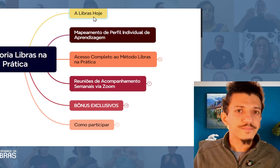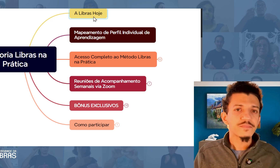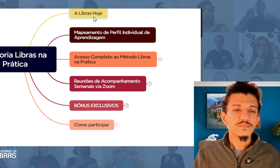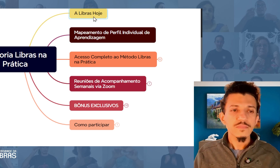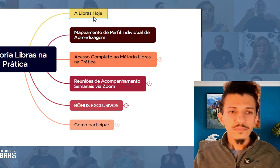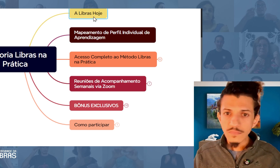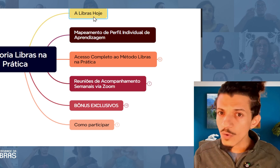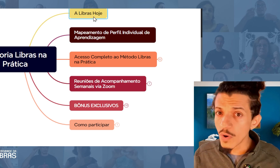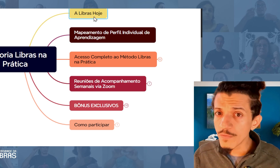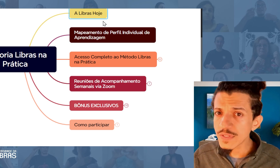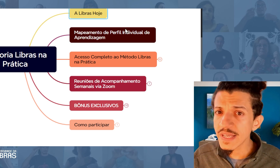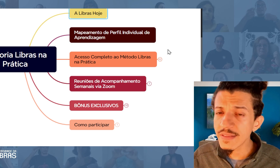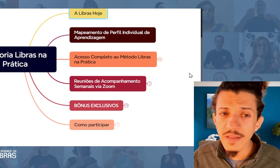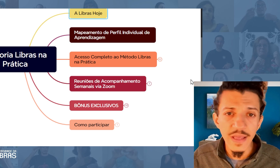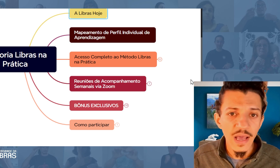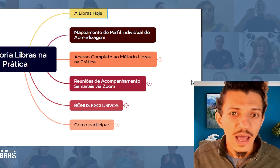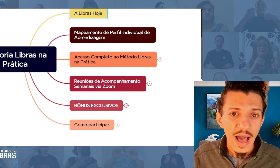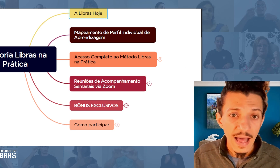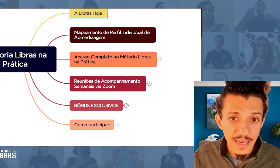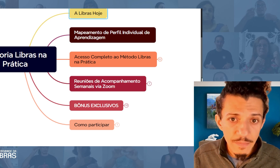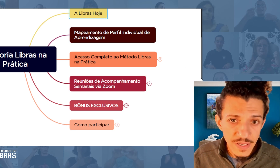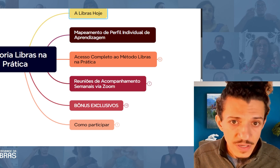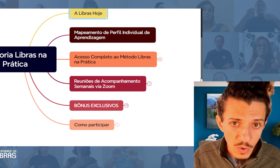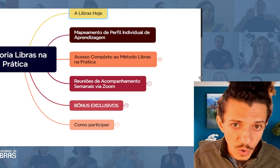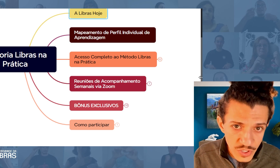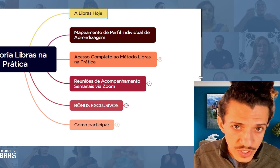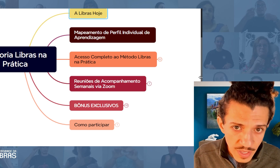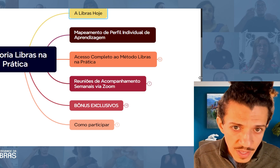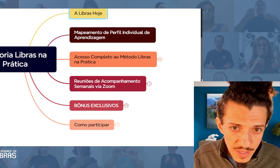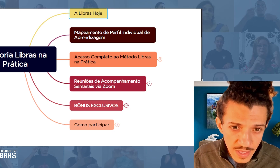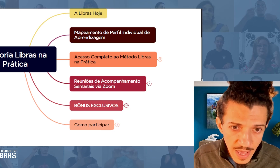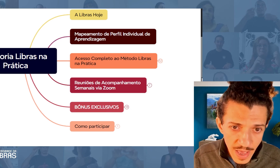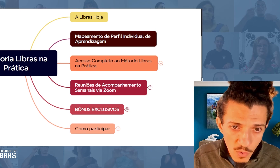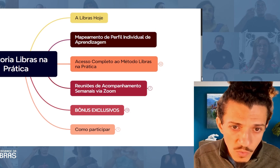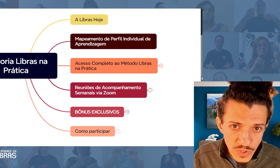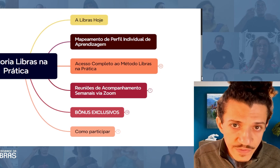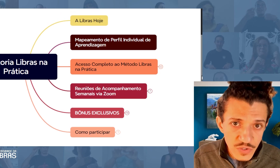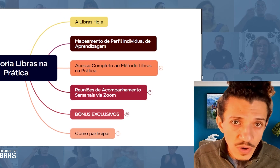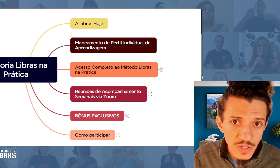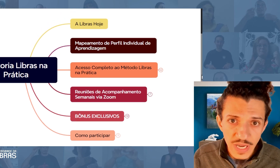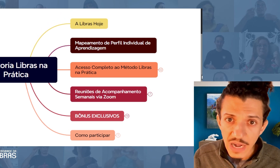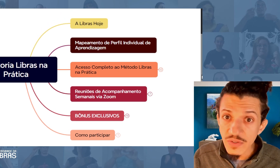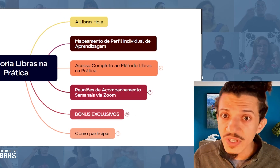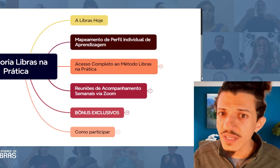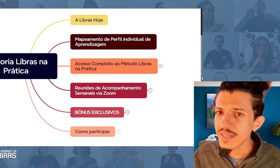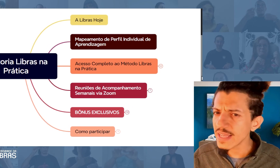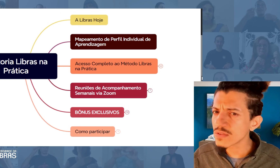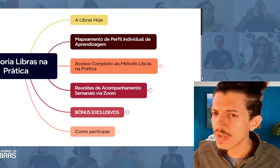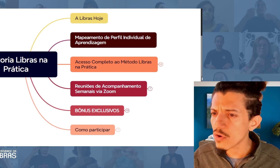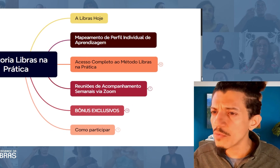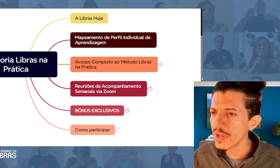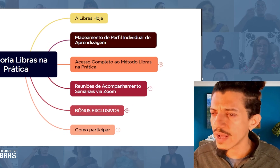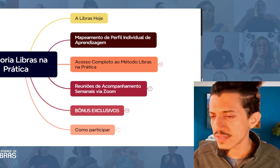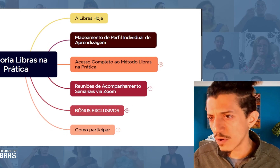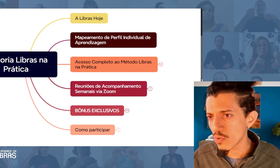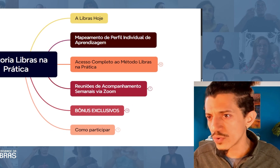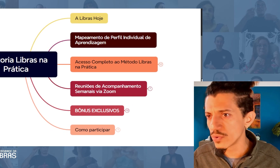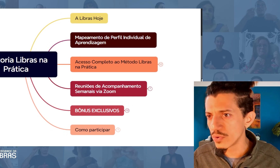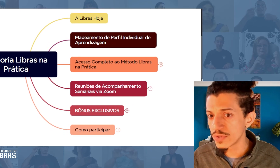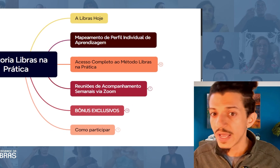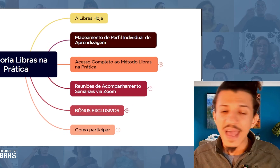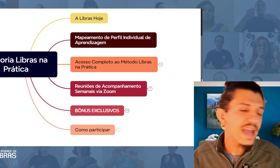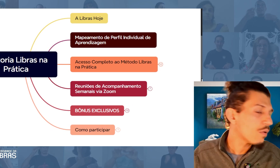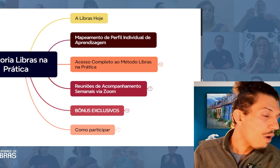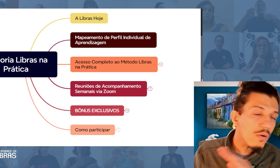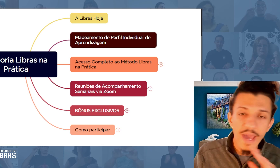começa com você entender a Libras hoje, que é um divisor de águas gigantesco na comunicação com